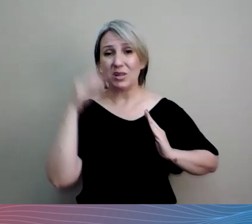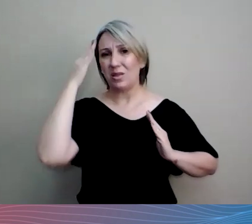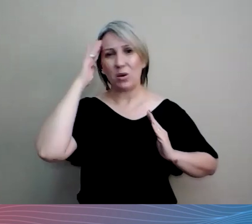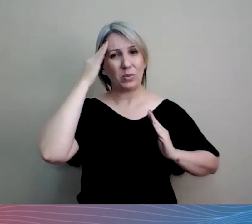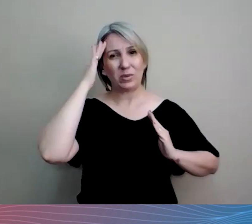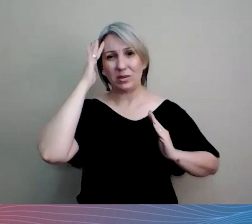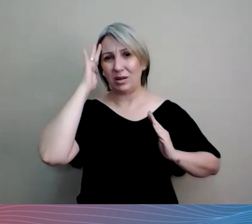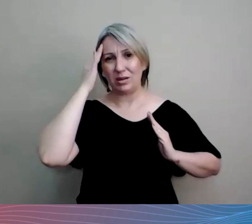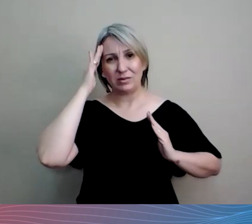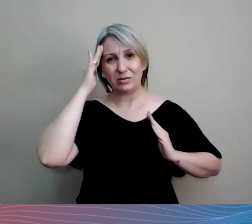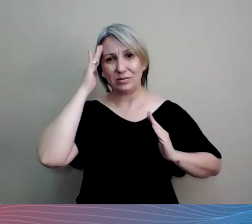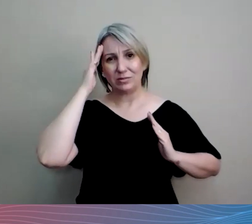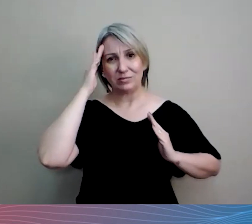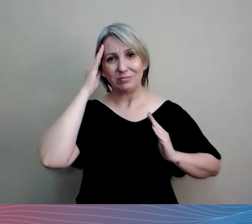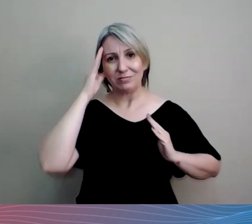único Deus está em nós.